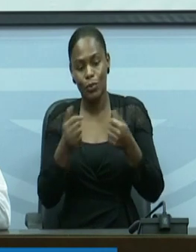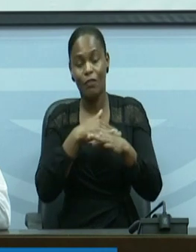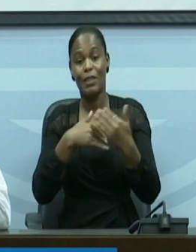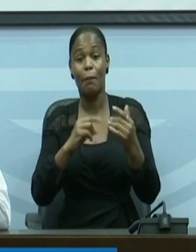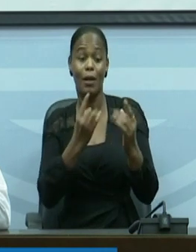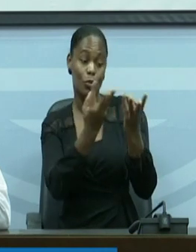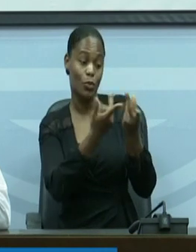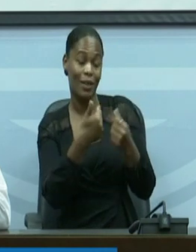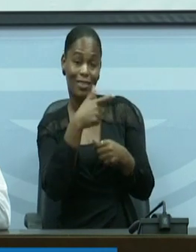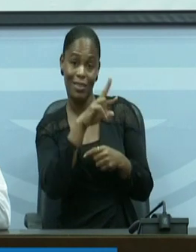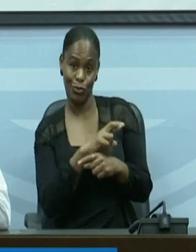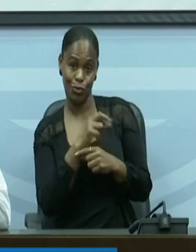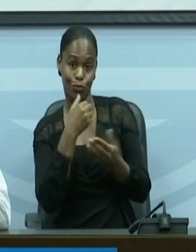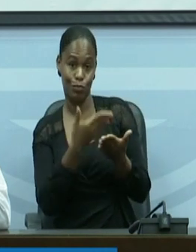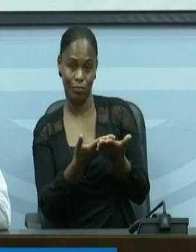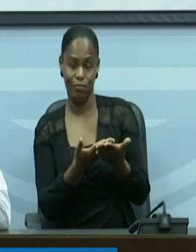a taxa de letalidade